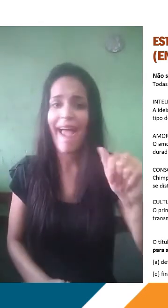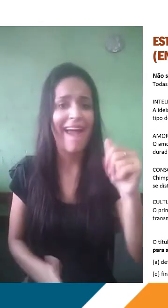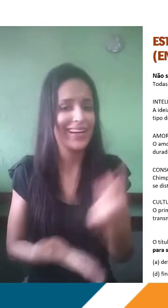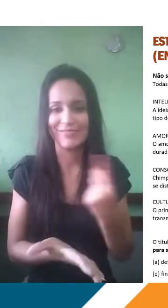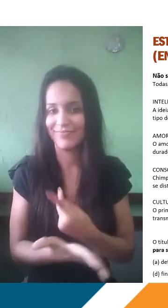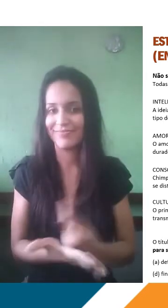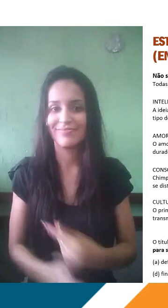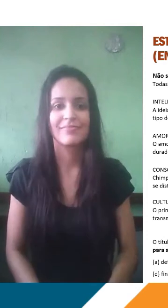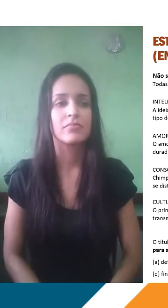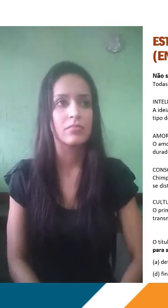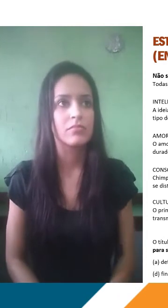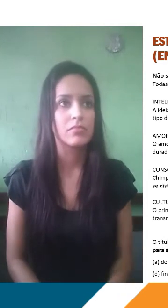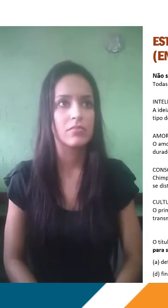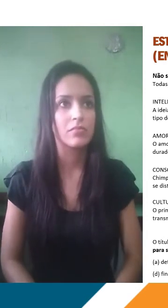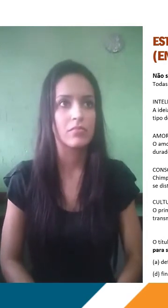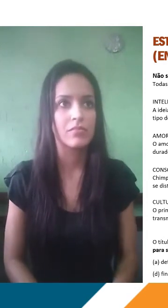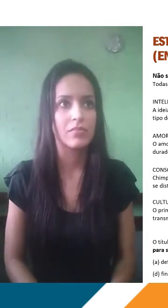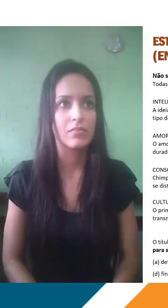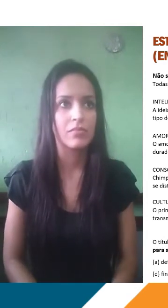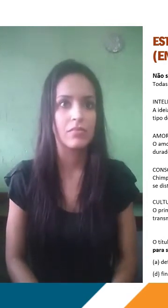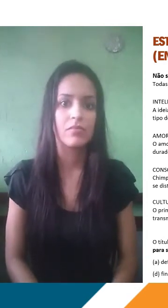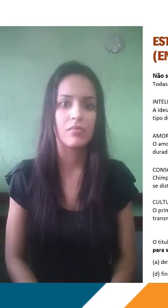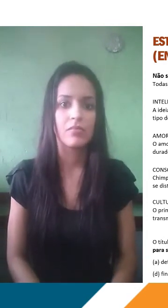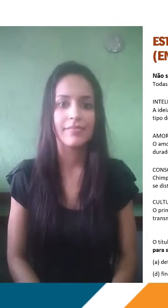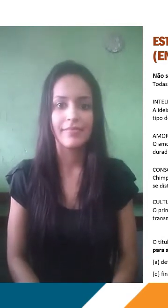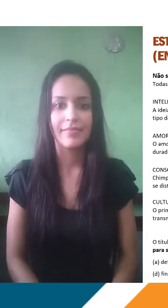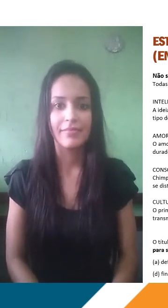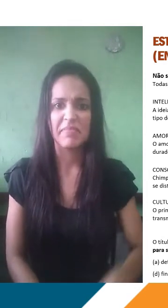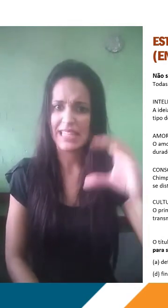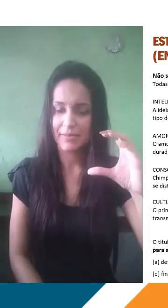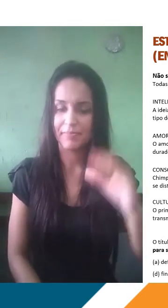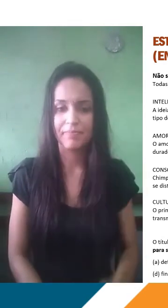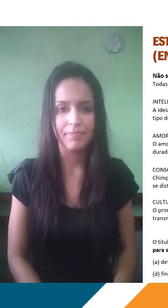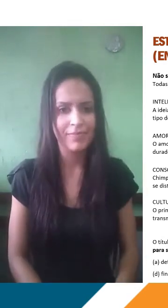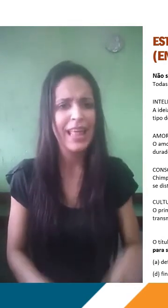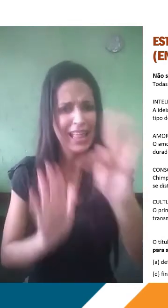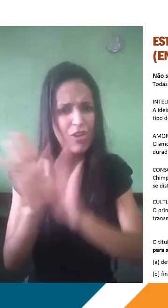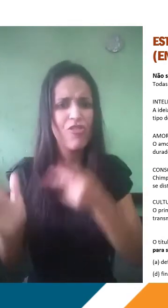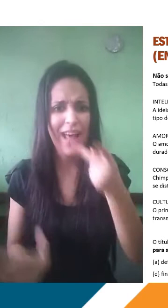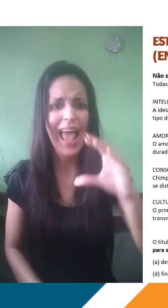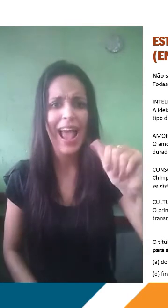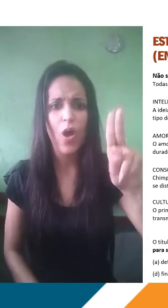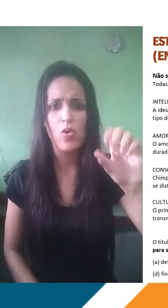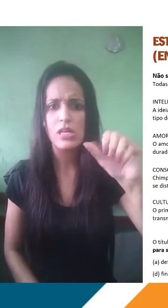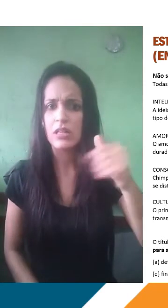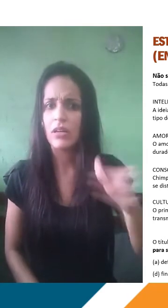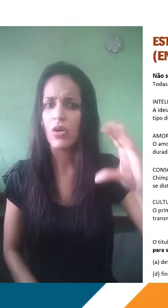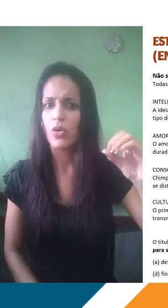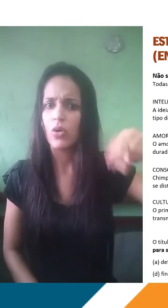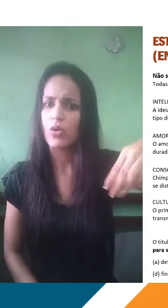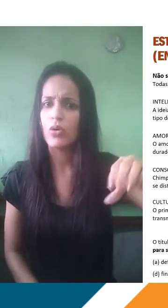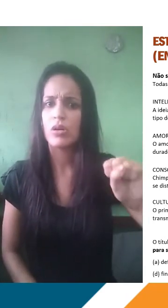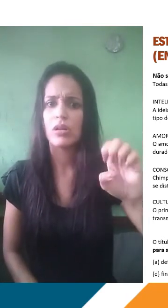incorreta O texto também não apresenta nenhuma relação de causa e consequência nos argumentos Isso já